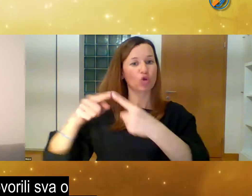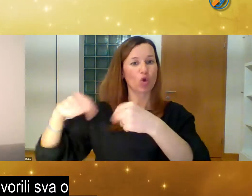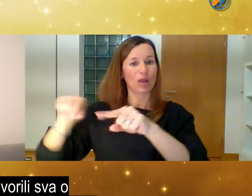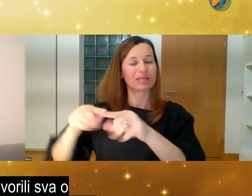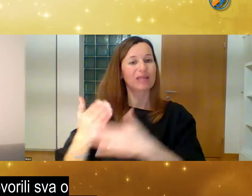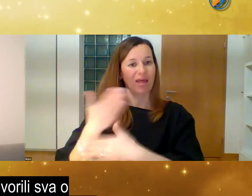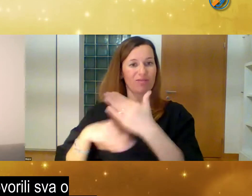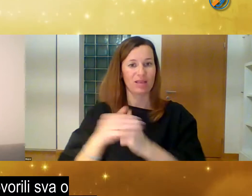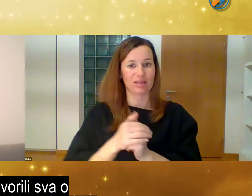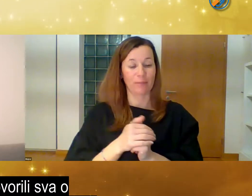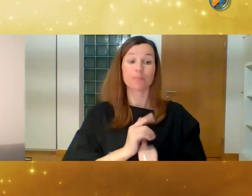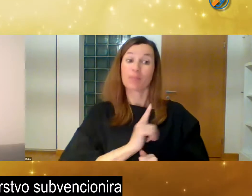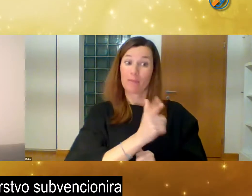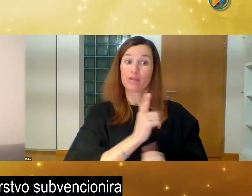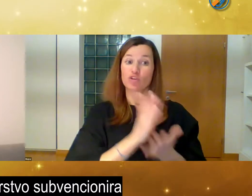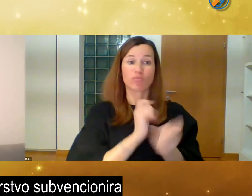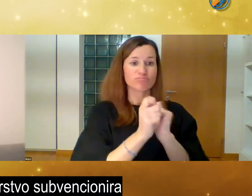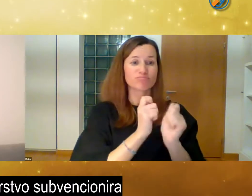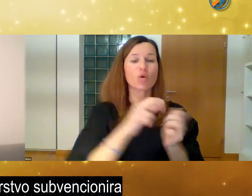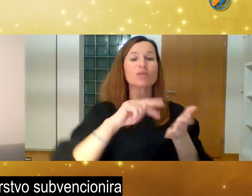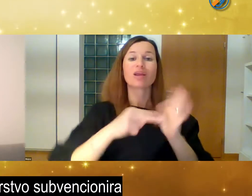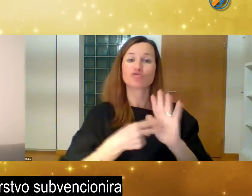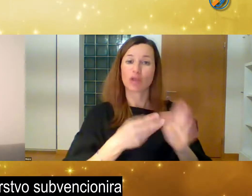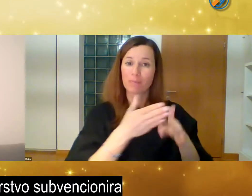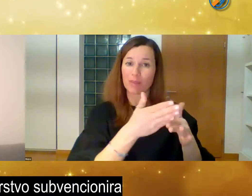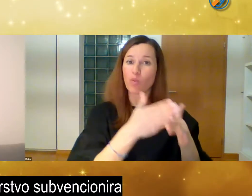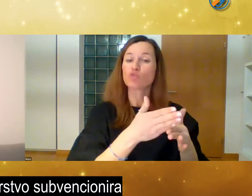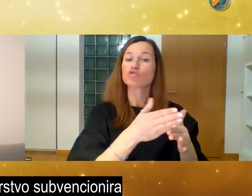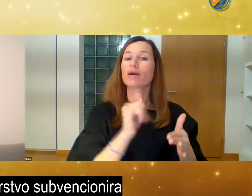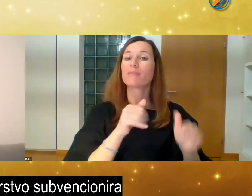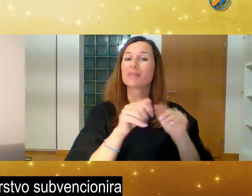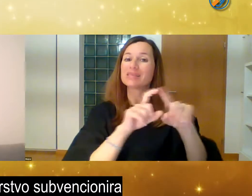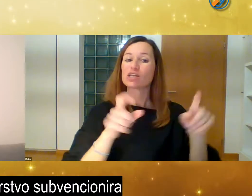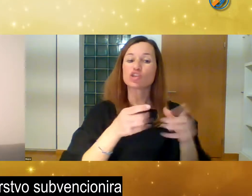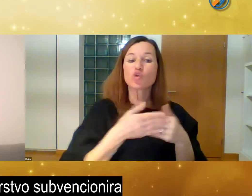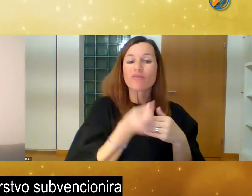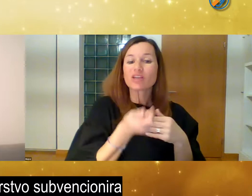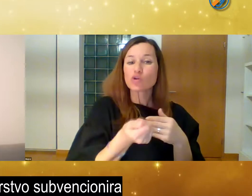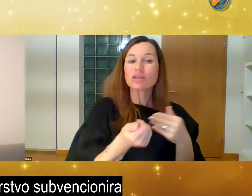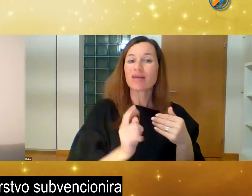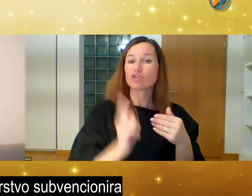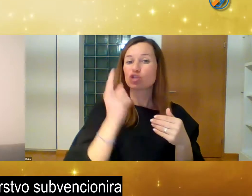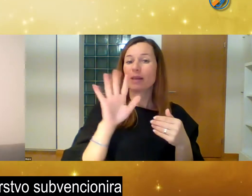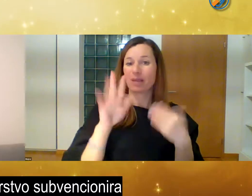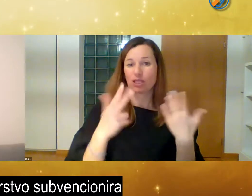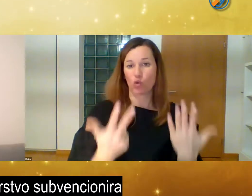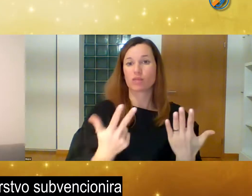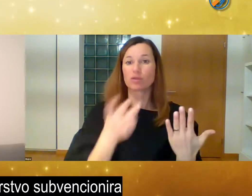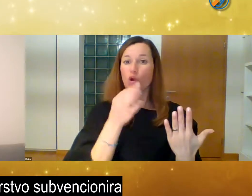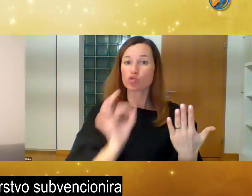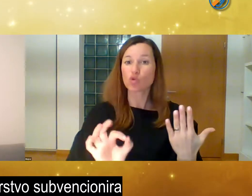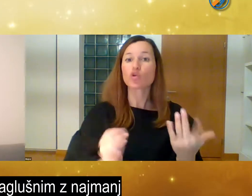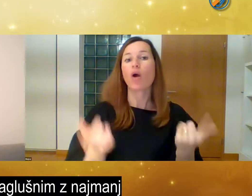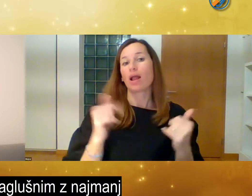Govorili sva o tehničnih pripomočkih, ki jih ministrstvo subvencionira v višini 85% ali v